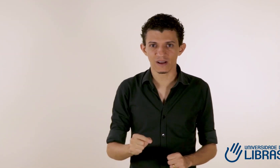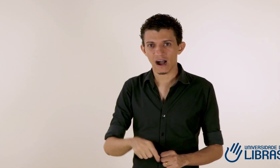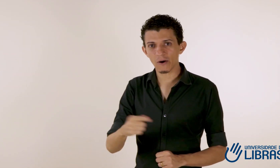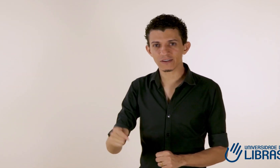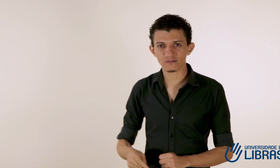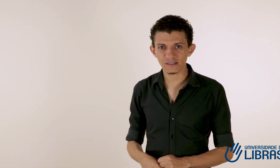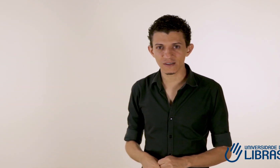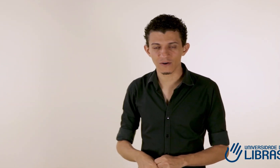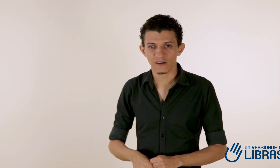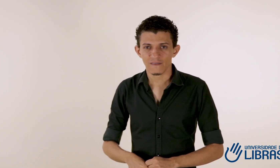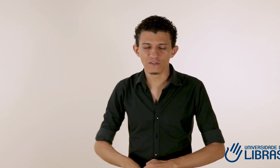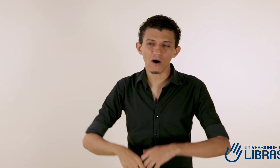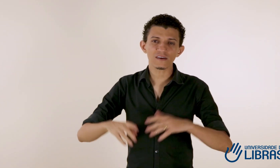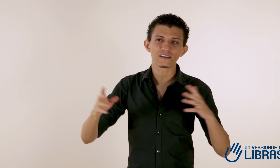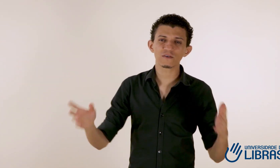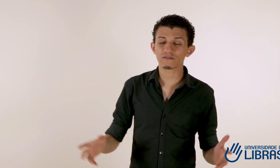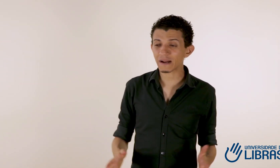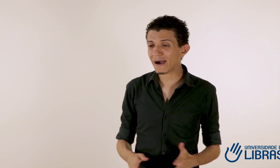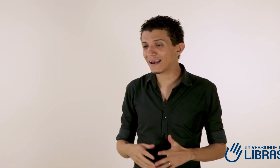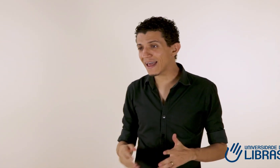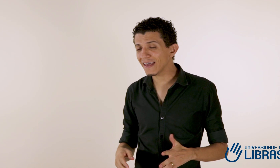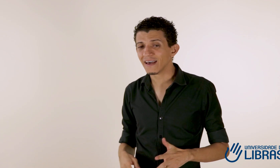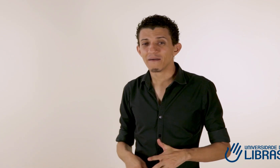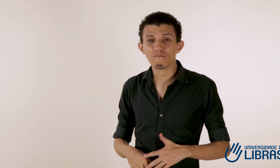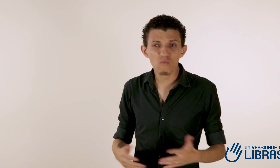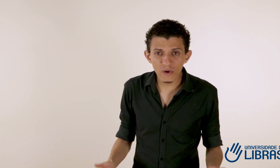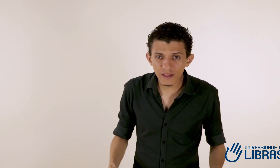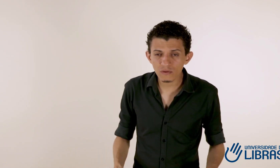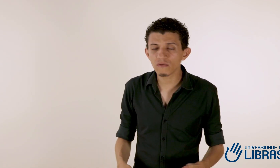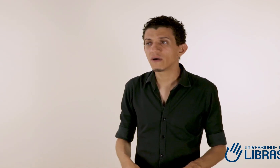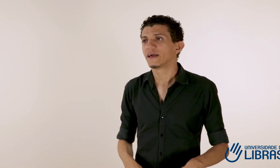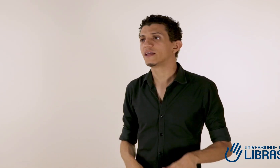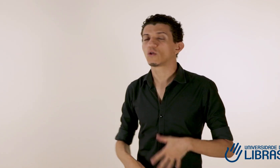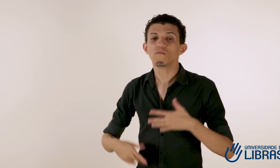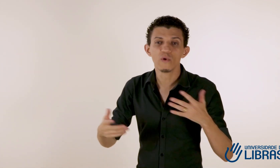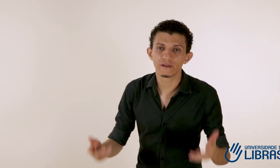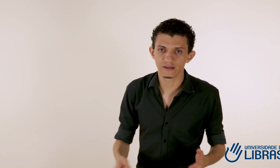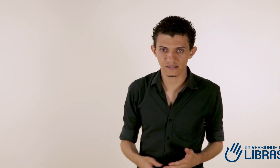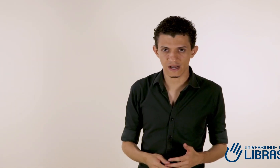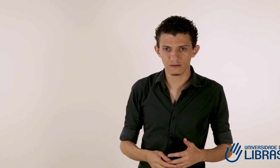a outra situação. Nossa, ontem eu trabalhei muito e estou muito cansado.